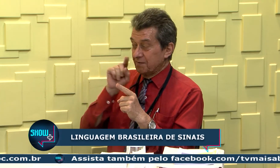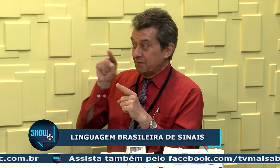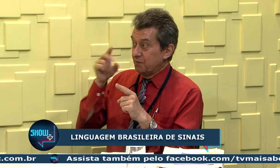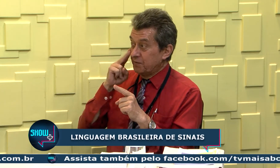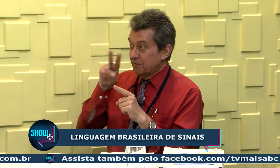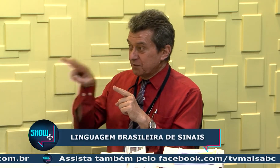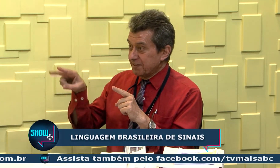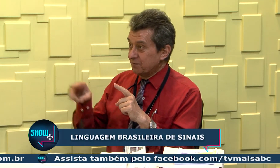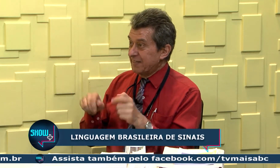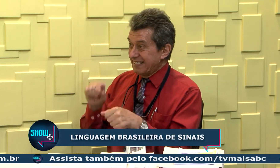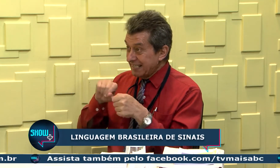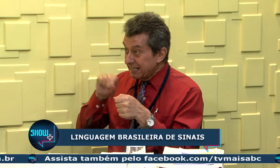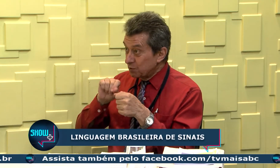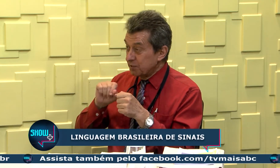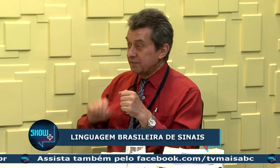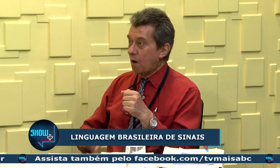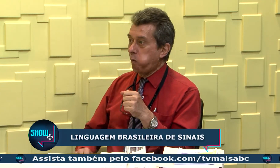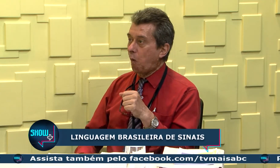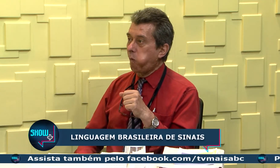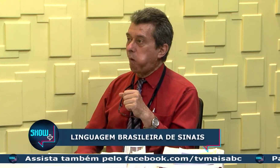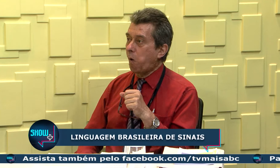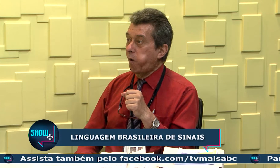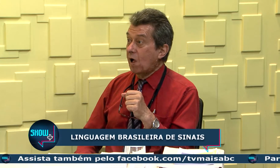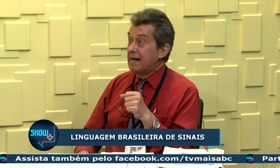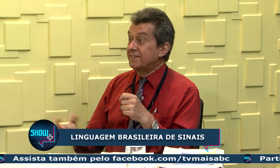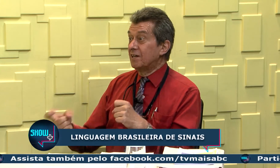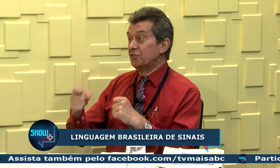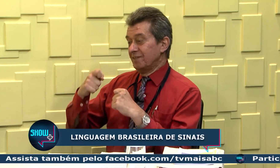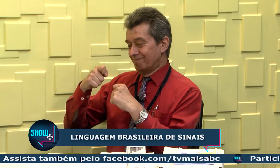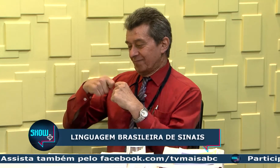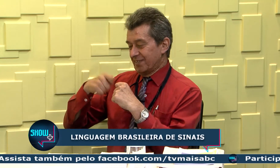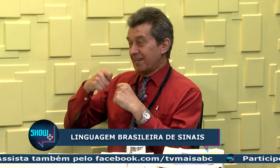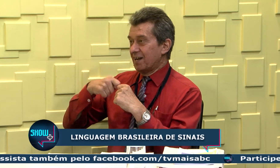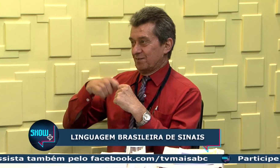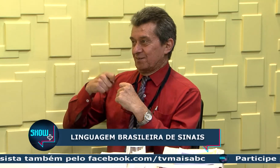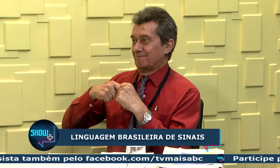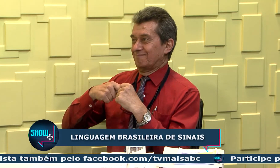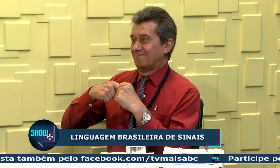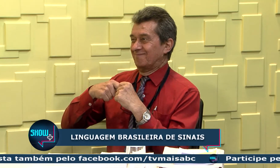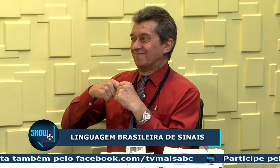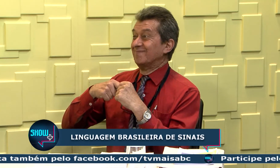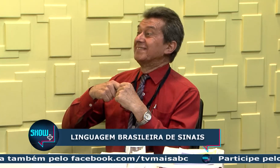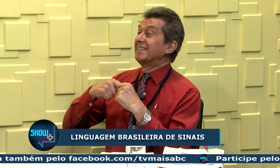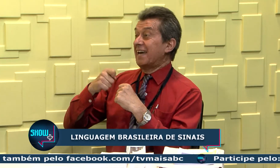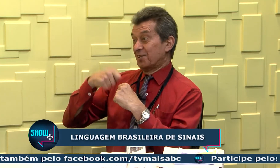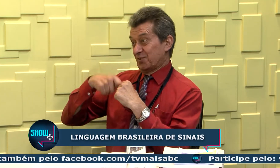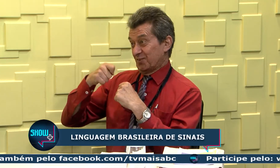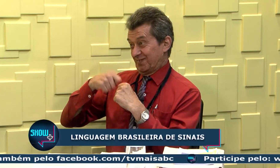ver você fazia o sinal é sinal de sexo anal sex